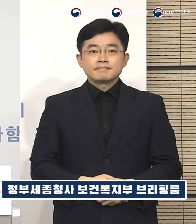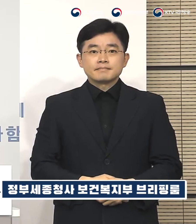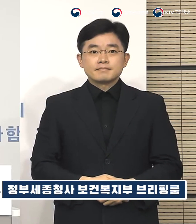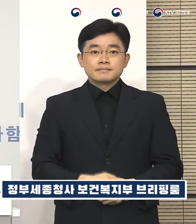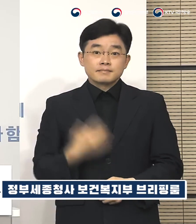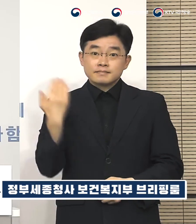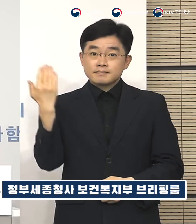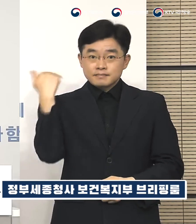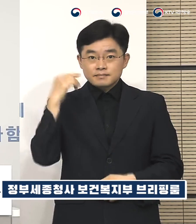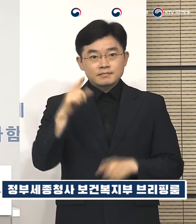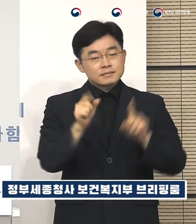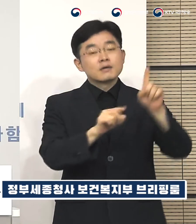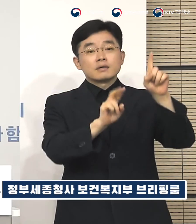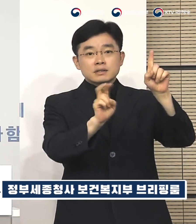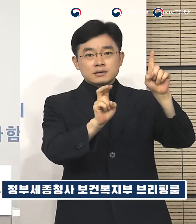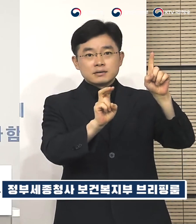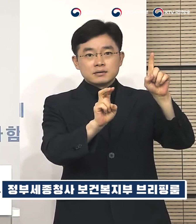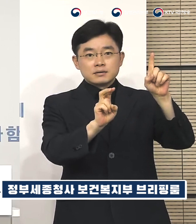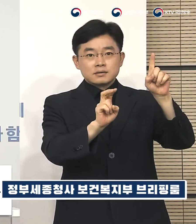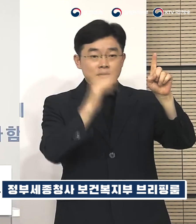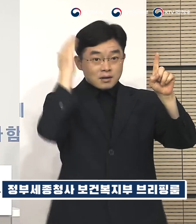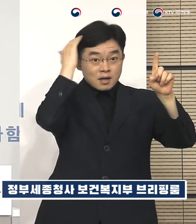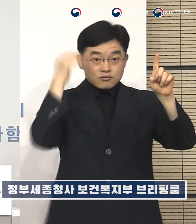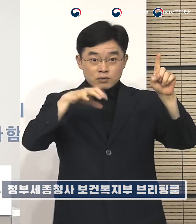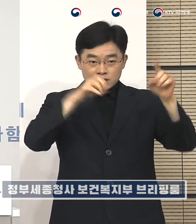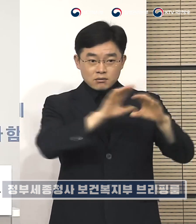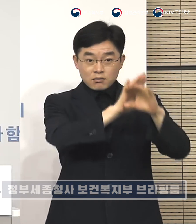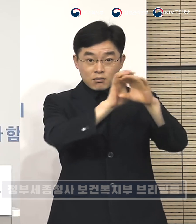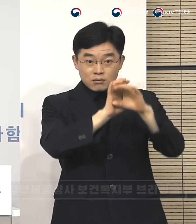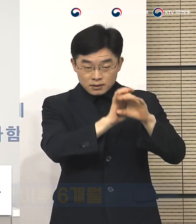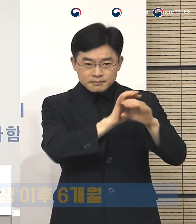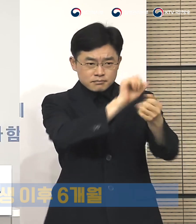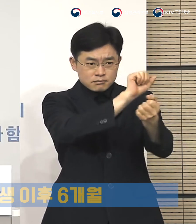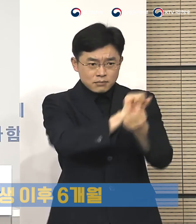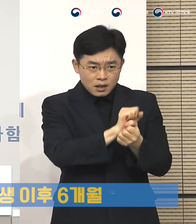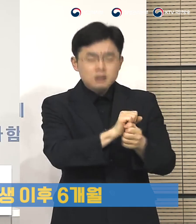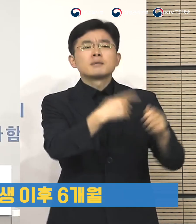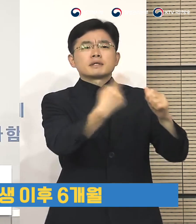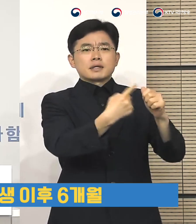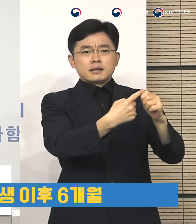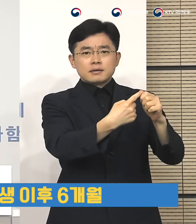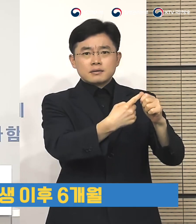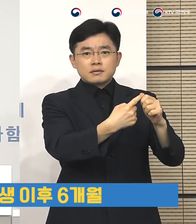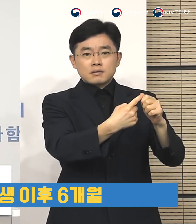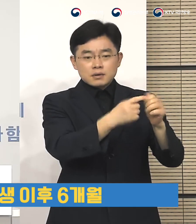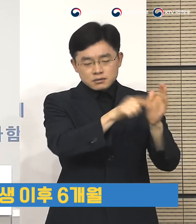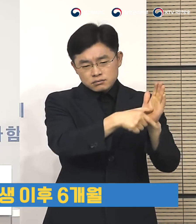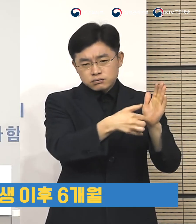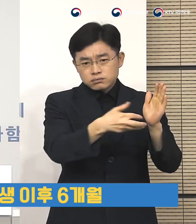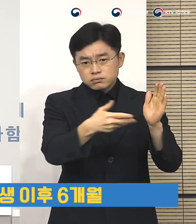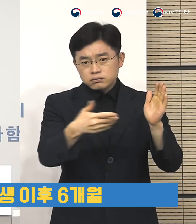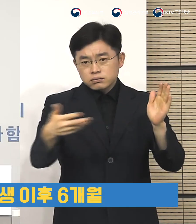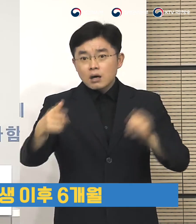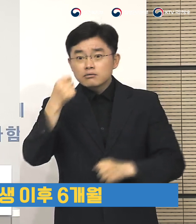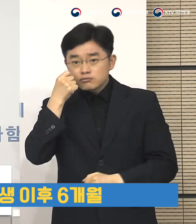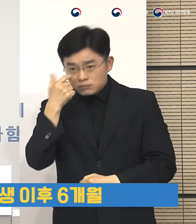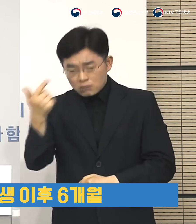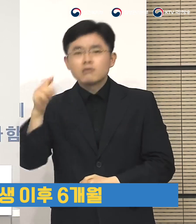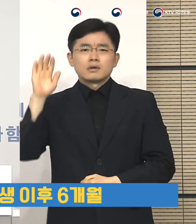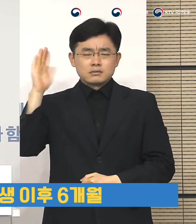지난 1월 20일 국내에서 첫 번째 환자가 발생한 이후 오늘로써 6개월이